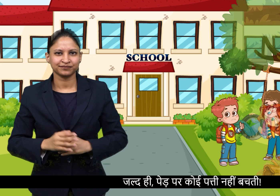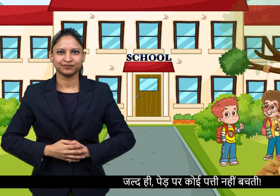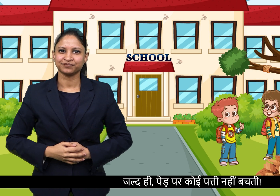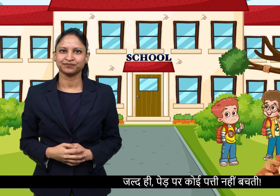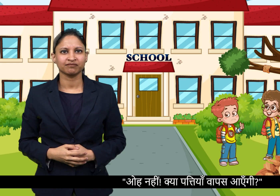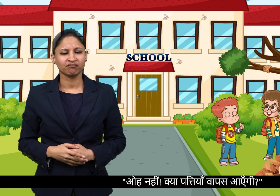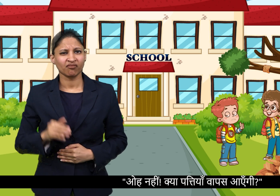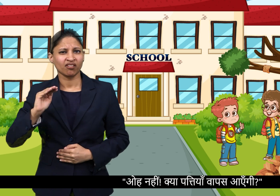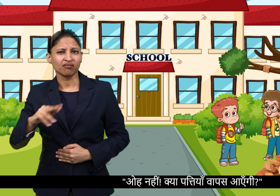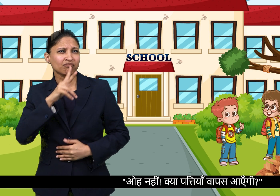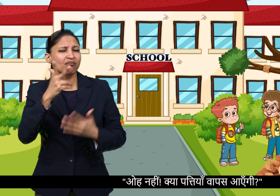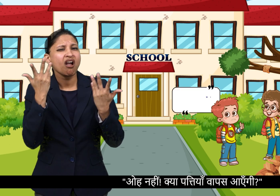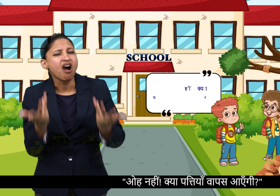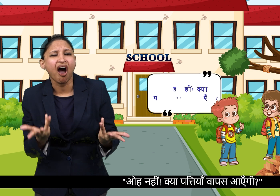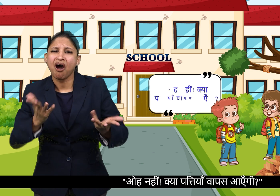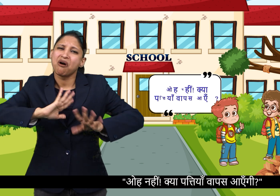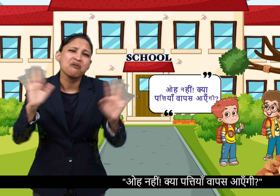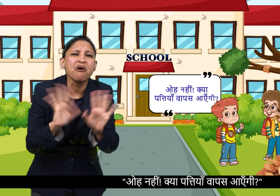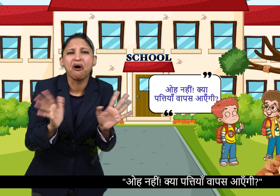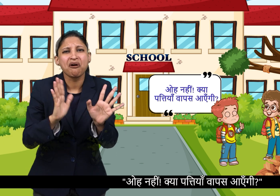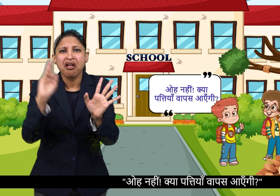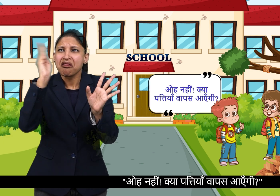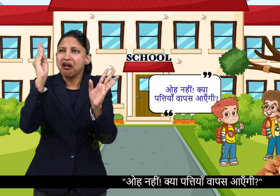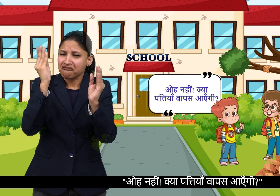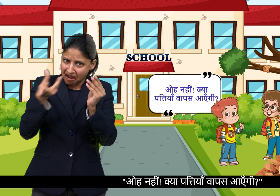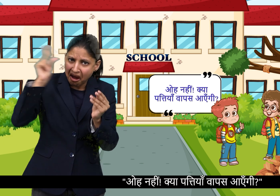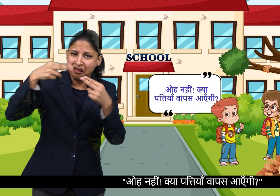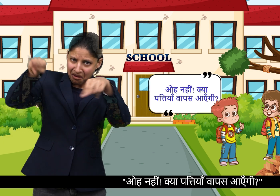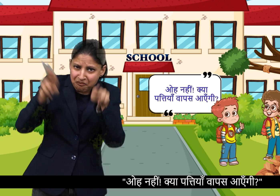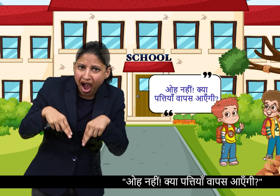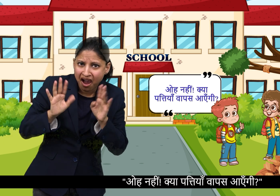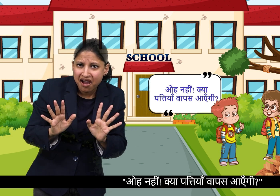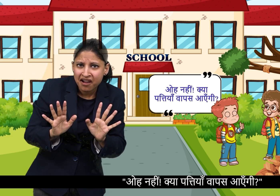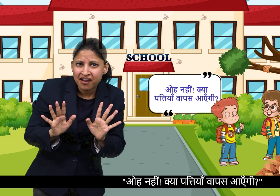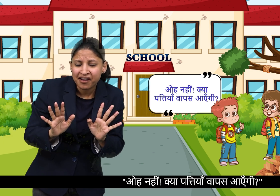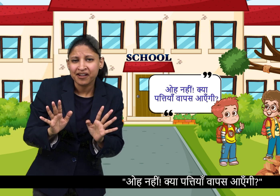बचती। ओह नहीं, क्या पत्तियां वापस आएगी?